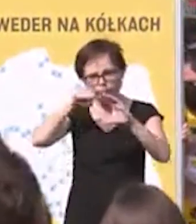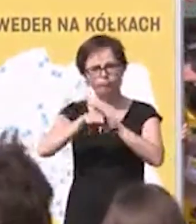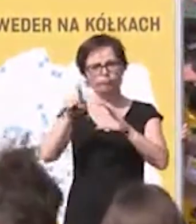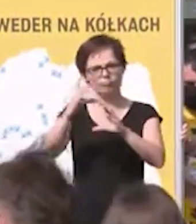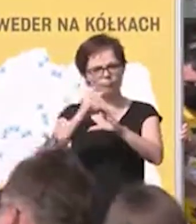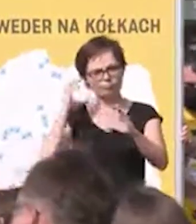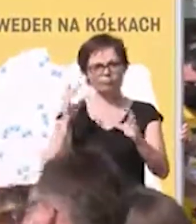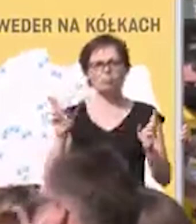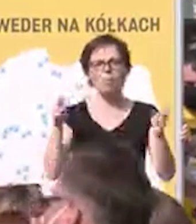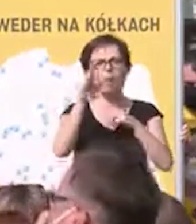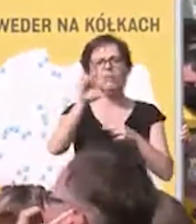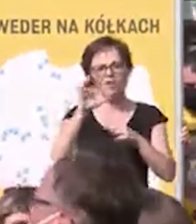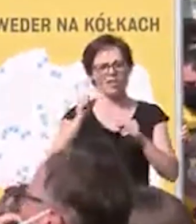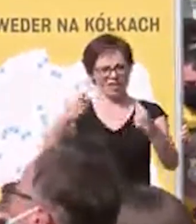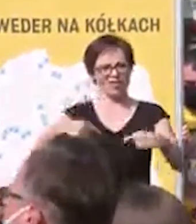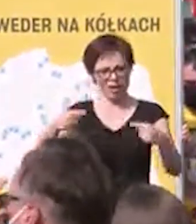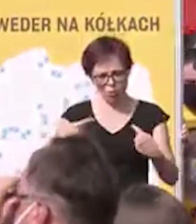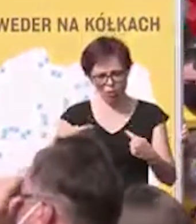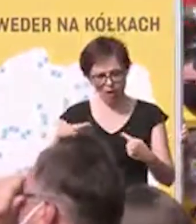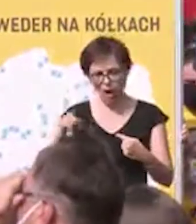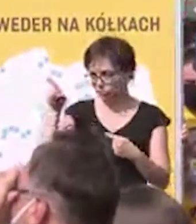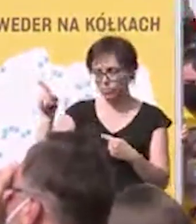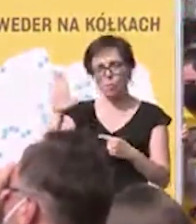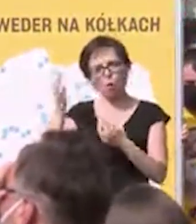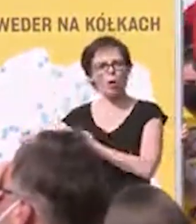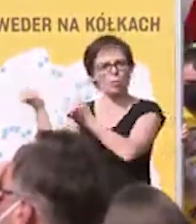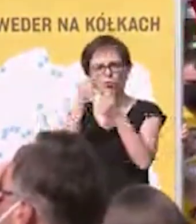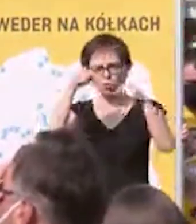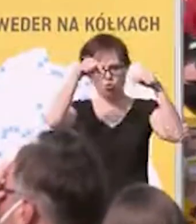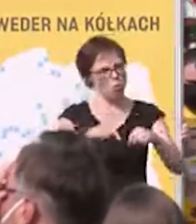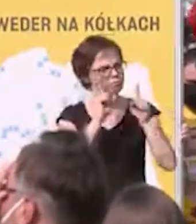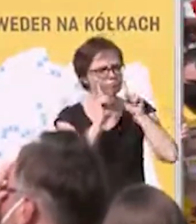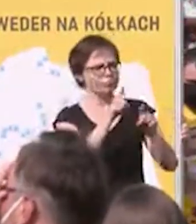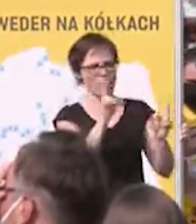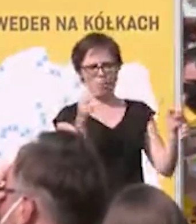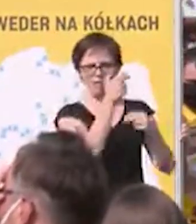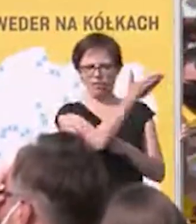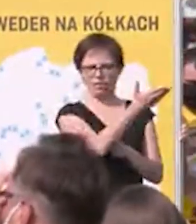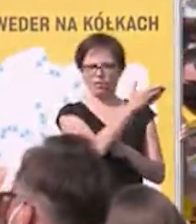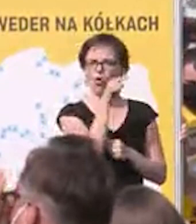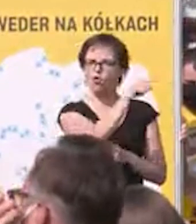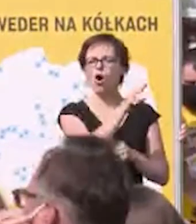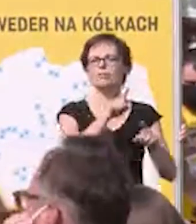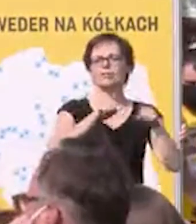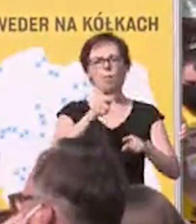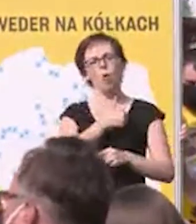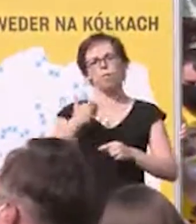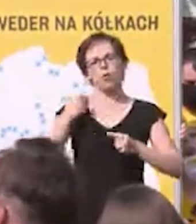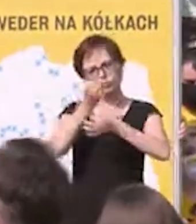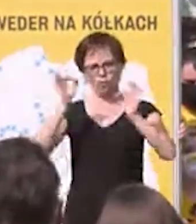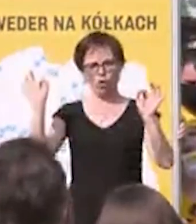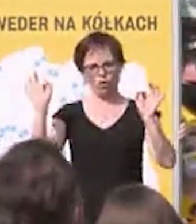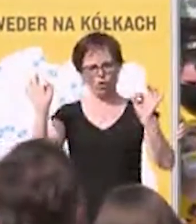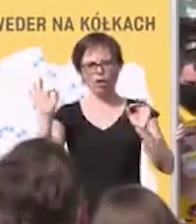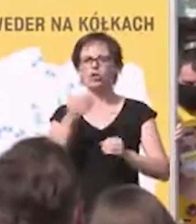kółkach i przywieziemy tutaj, do tego Belwederu, do symbolu polskiej niepodległości, do miejsca, w którym